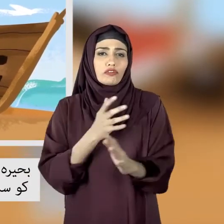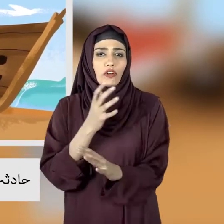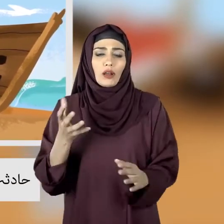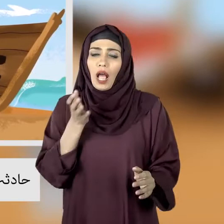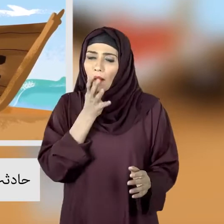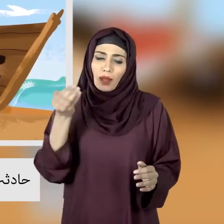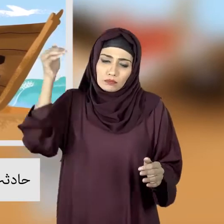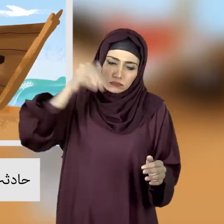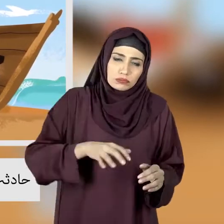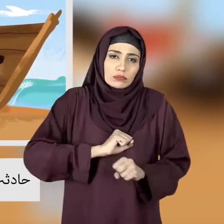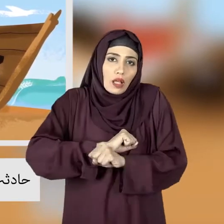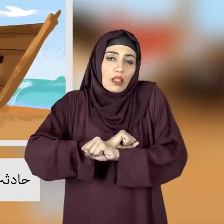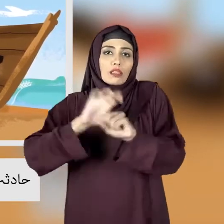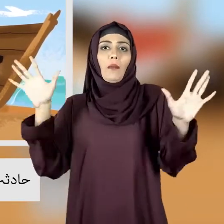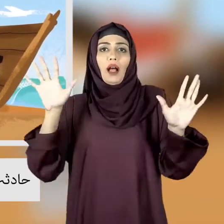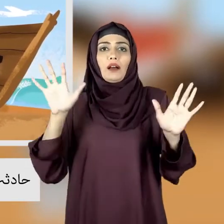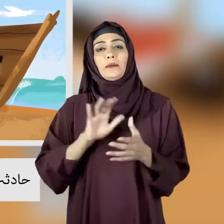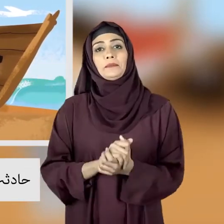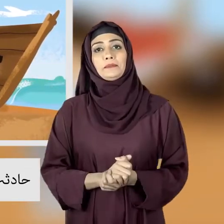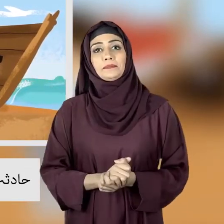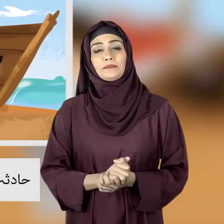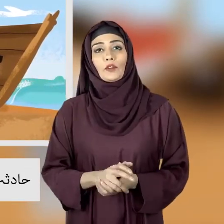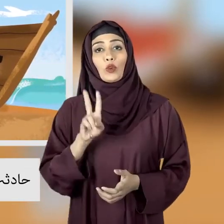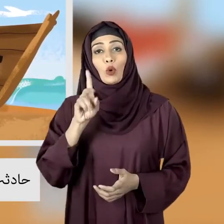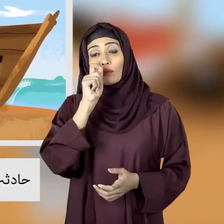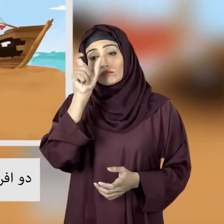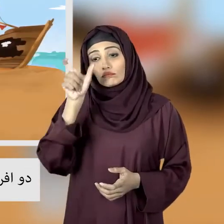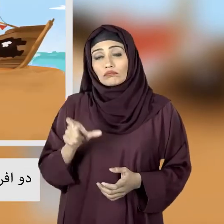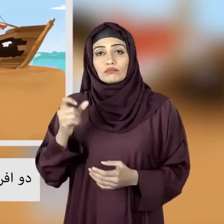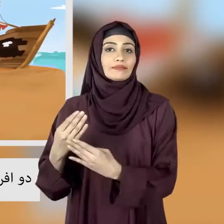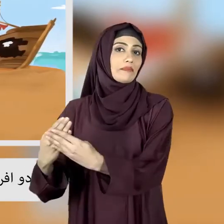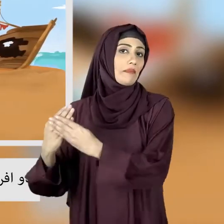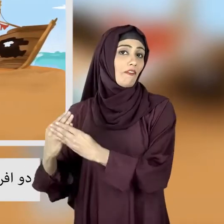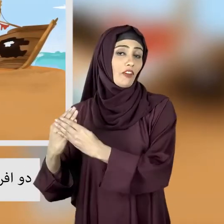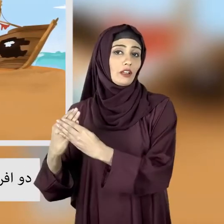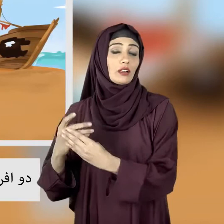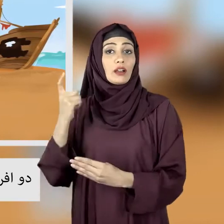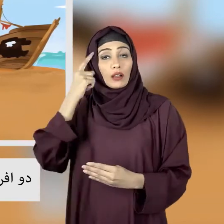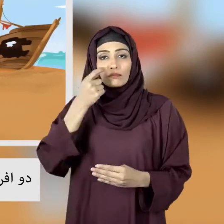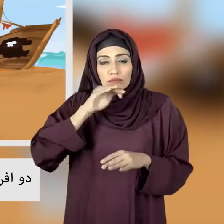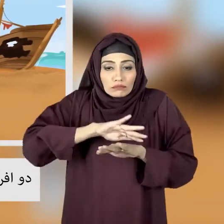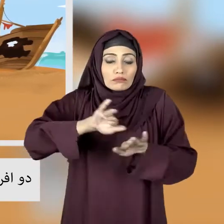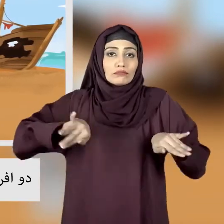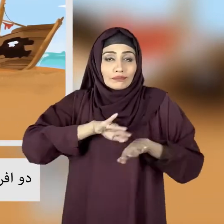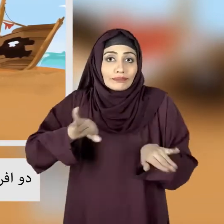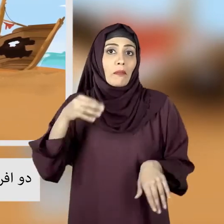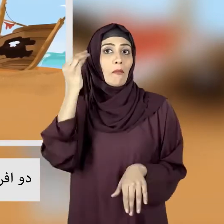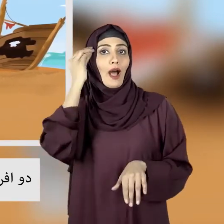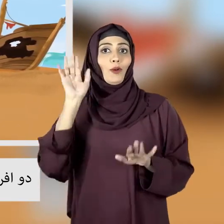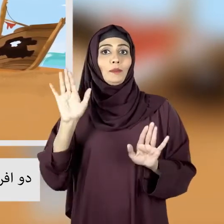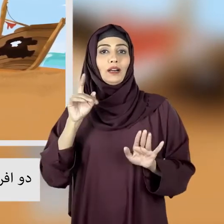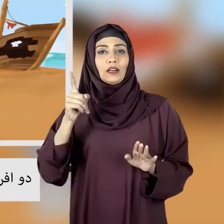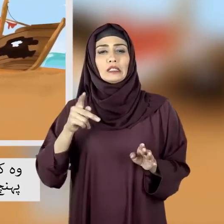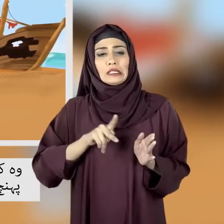ہوئے حادثہ پیش آیا اور وہ تباہ ہو گیا۔ 2 افراد محفوظ رہے کیونکہ وہ تیرنا جانتے